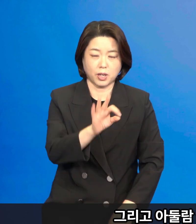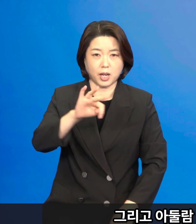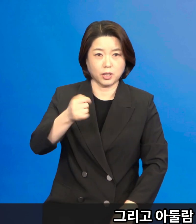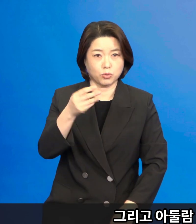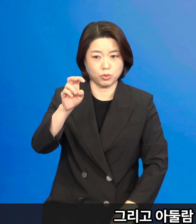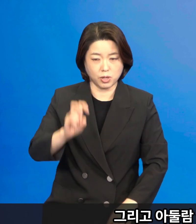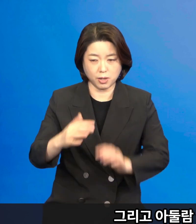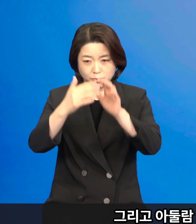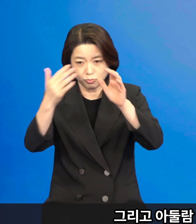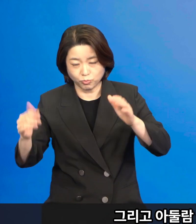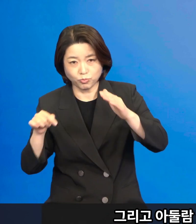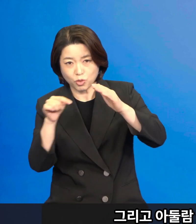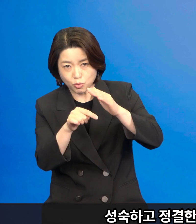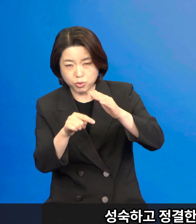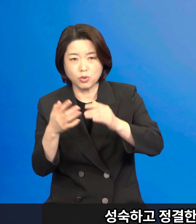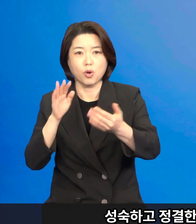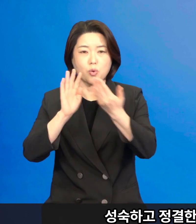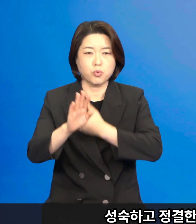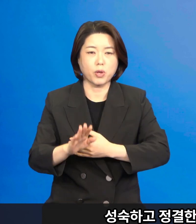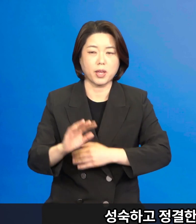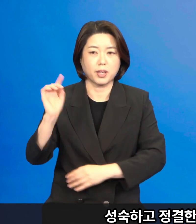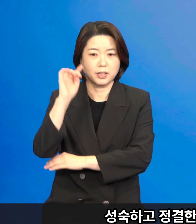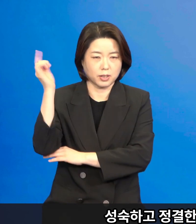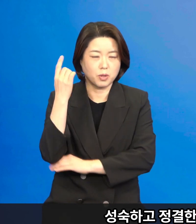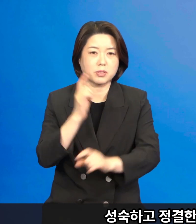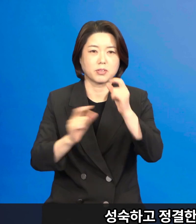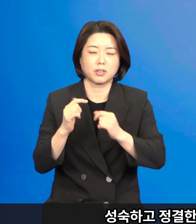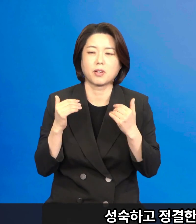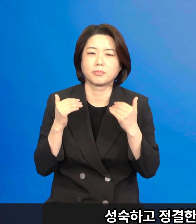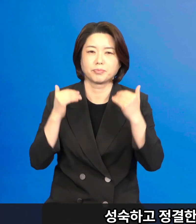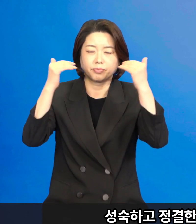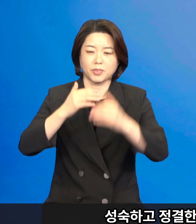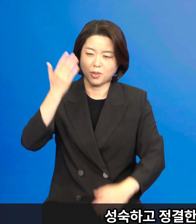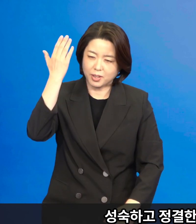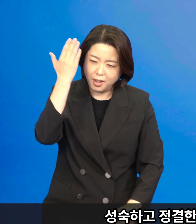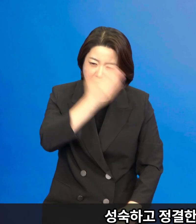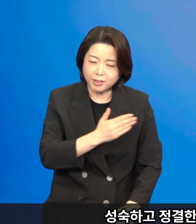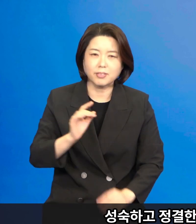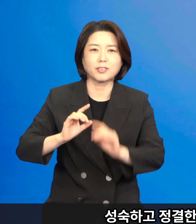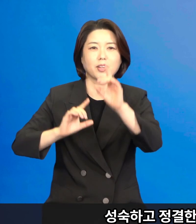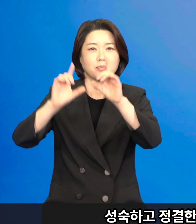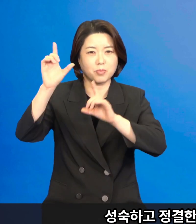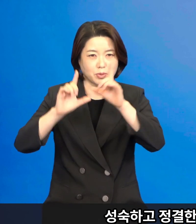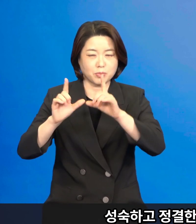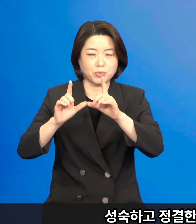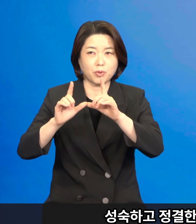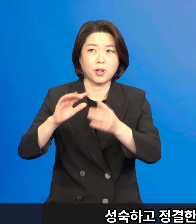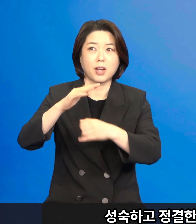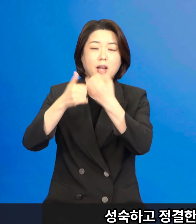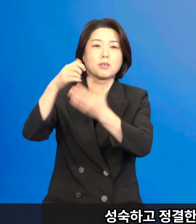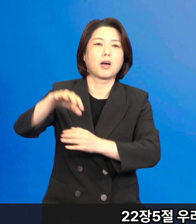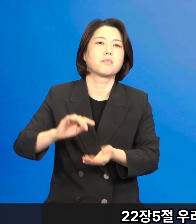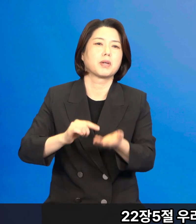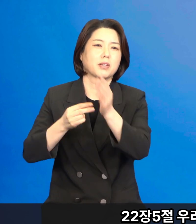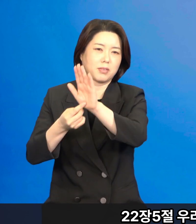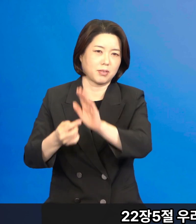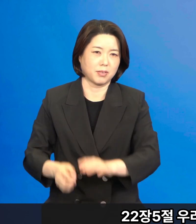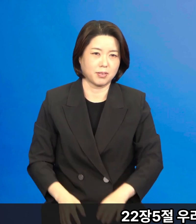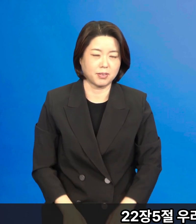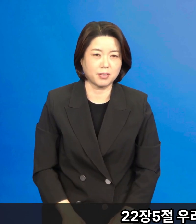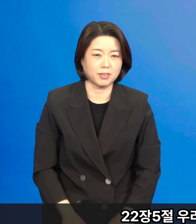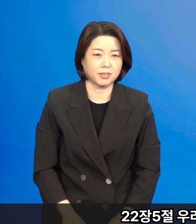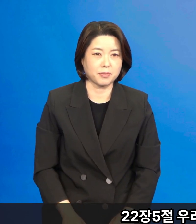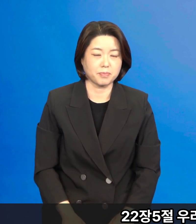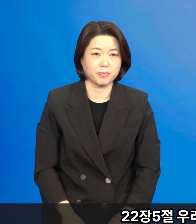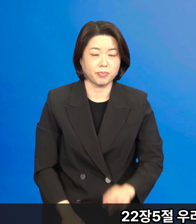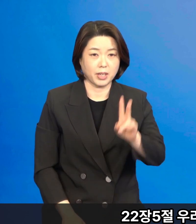이후에 다윗은 한층 더 성숙하고 정결한 모습으로 자라나게 됩니다. 22장